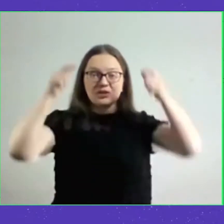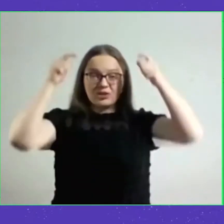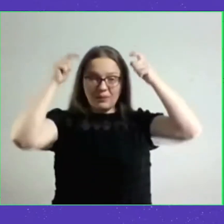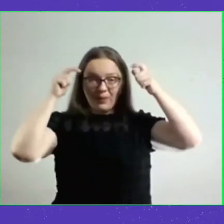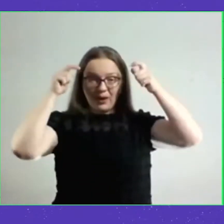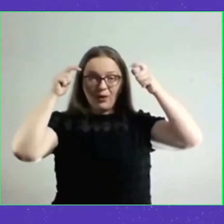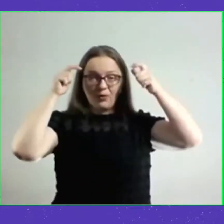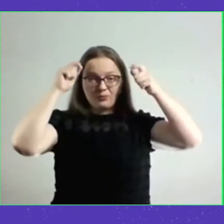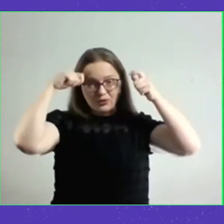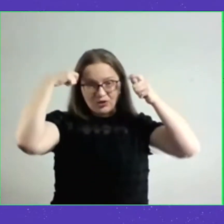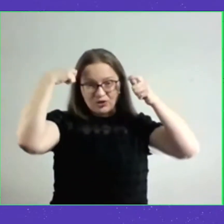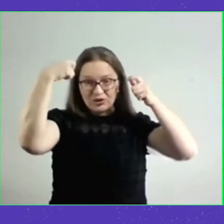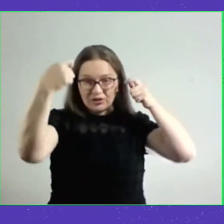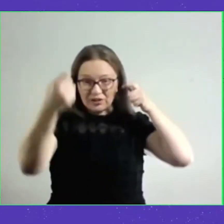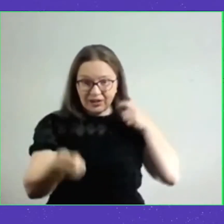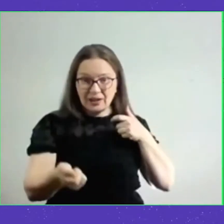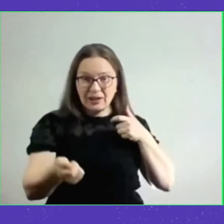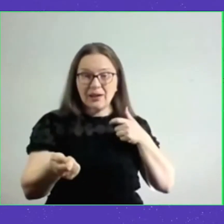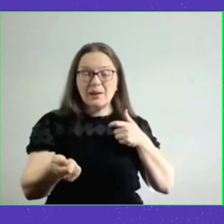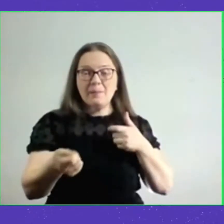ela.